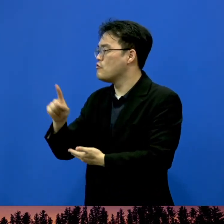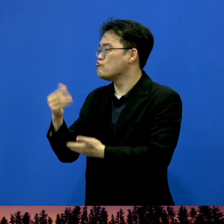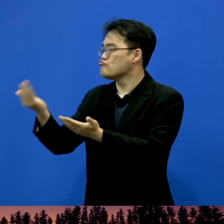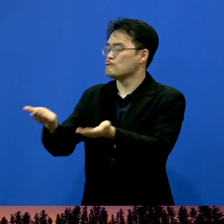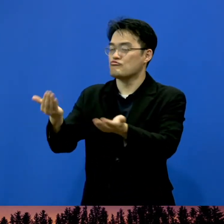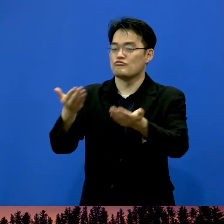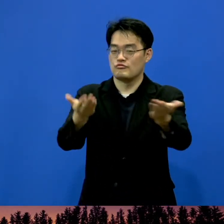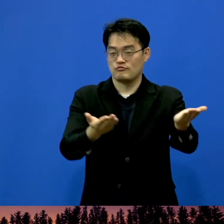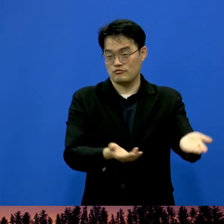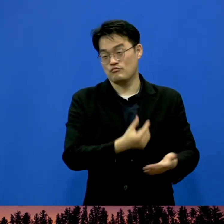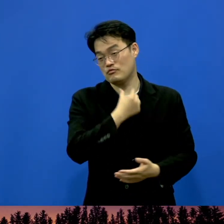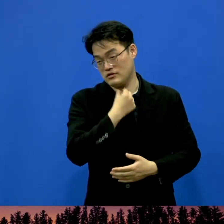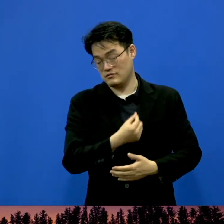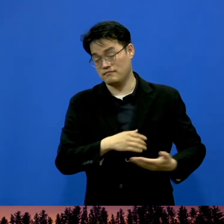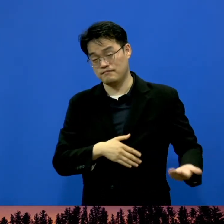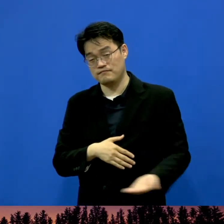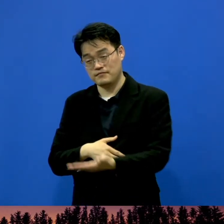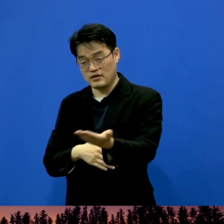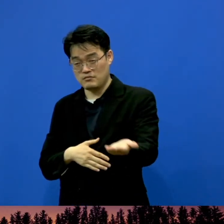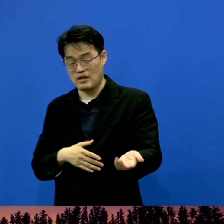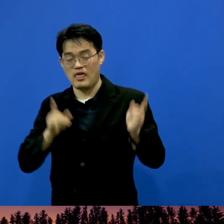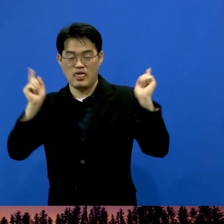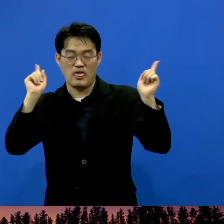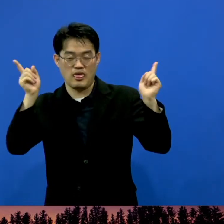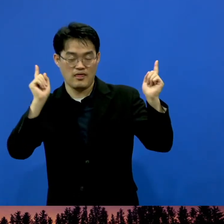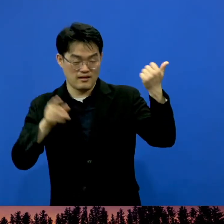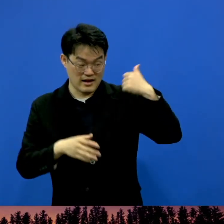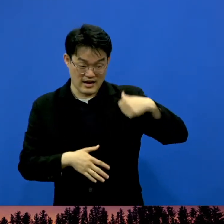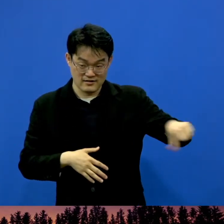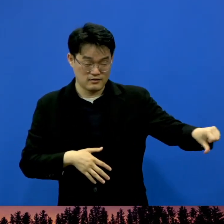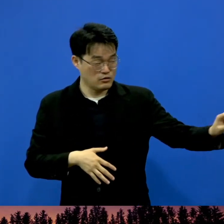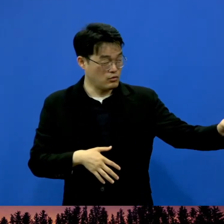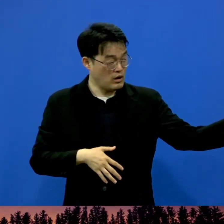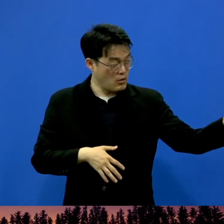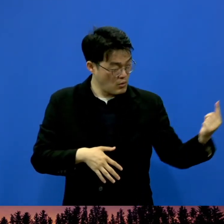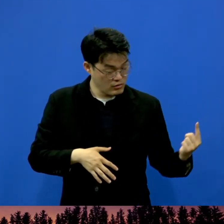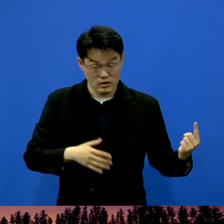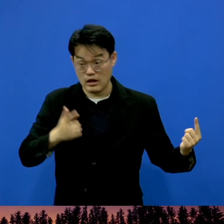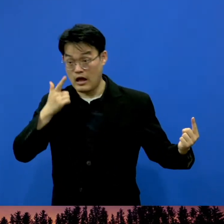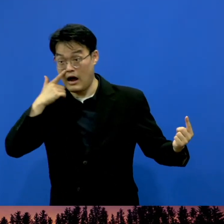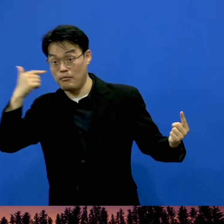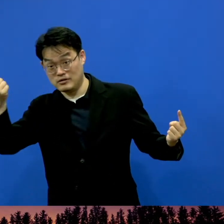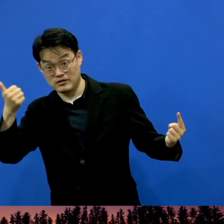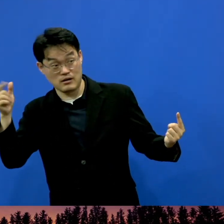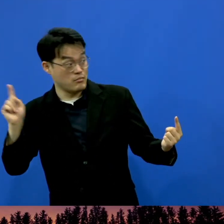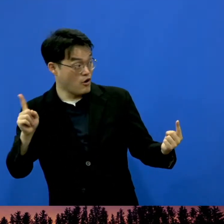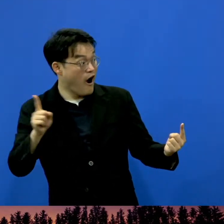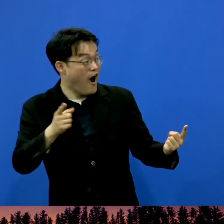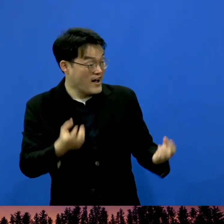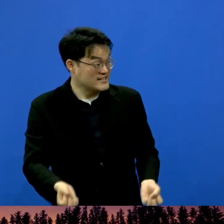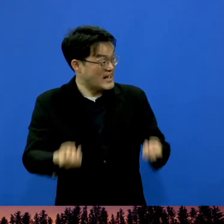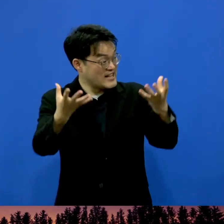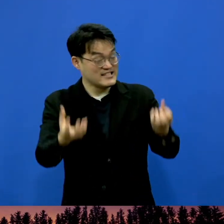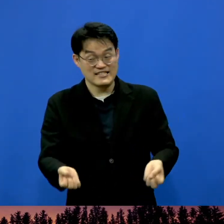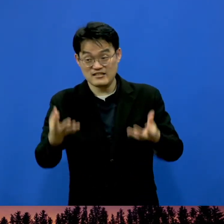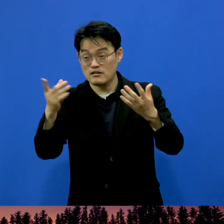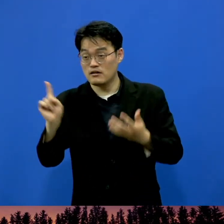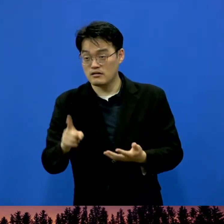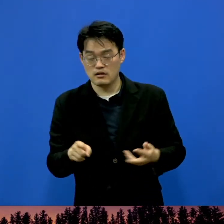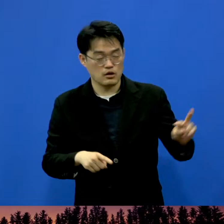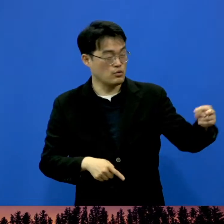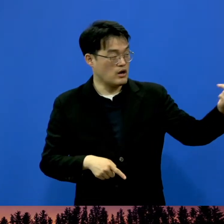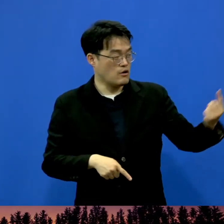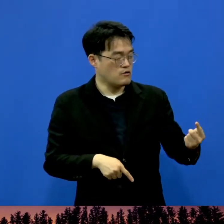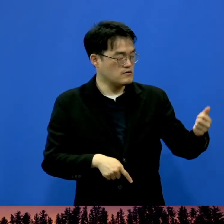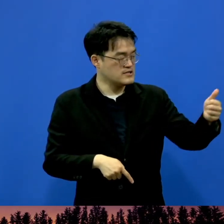원하시나. 이런 돌아온 탕자에게서도 잔치를 베푸는 아버지를 보세요. 그 아버지는 아끼지를 않죠, 여러분. 돌아온 아들, 그